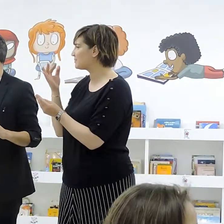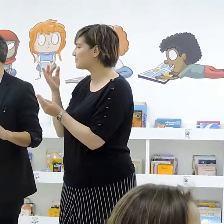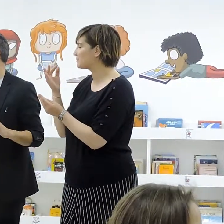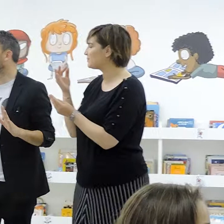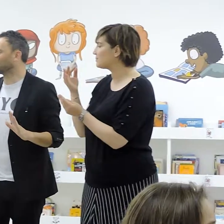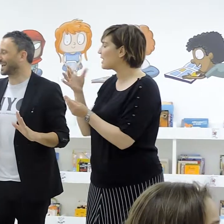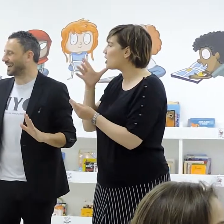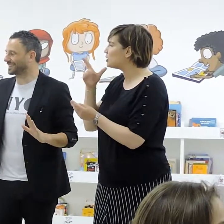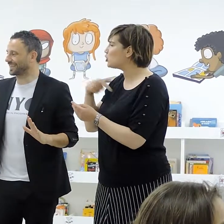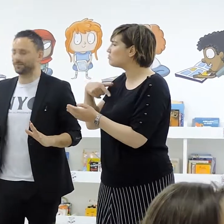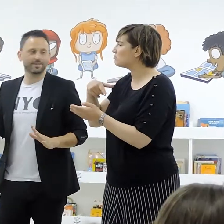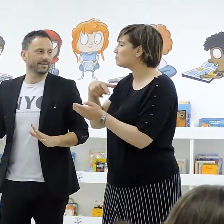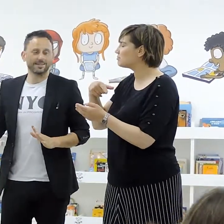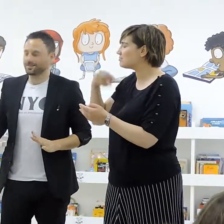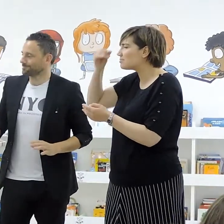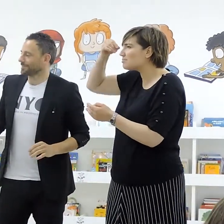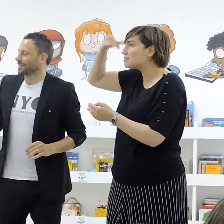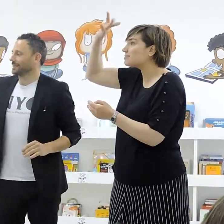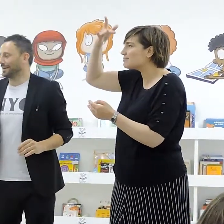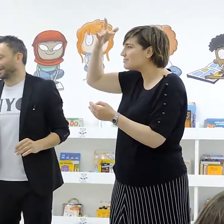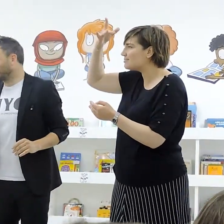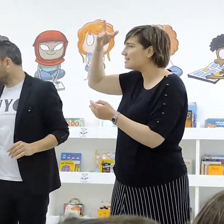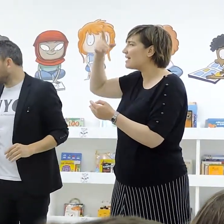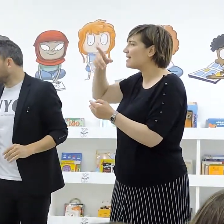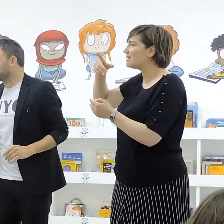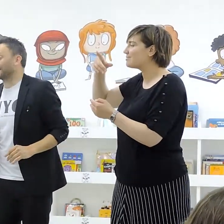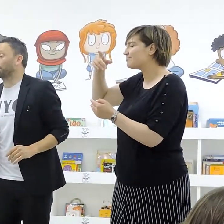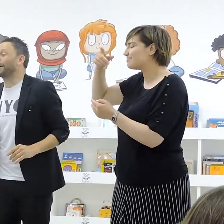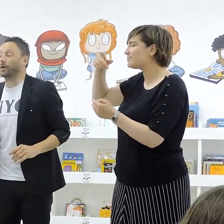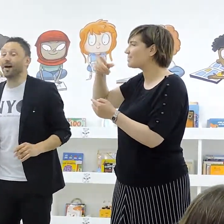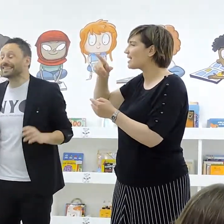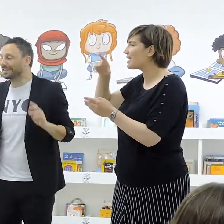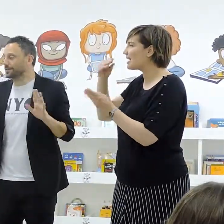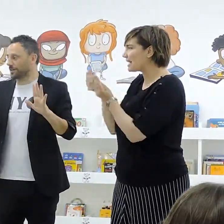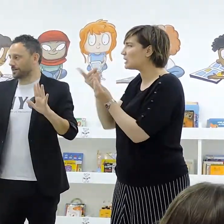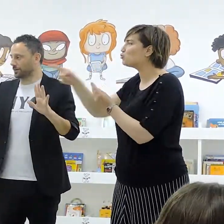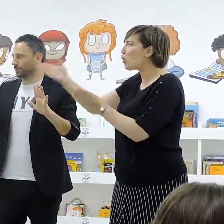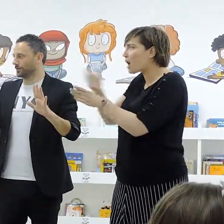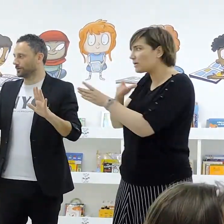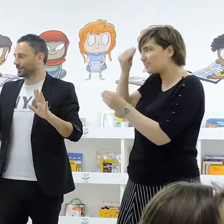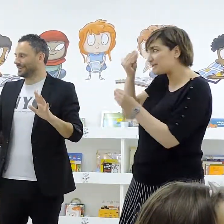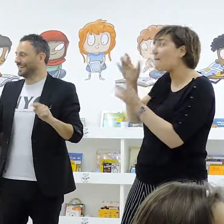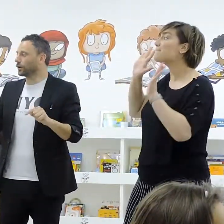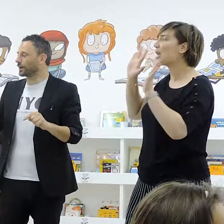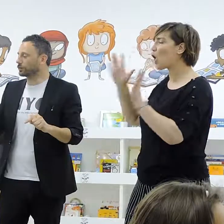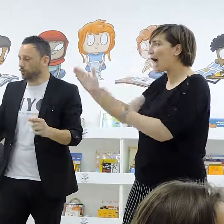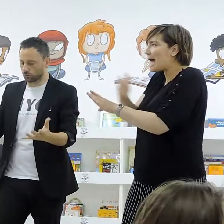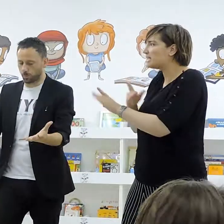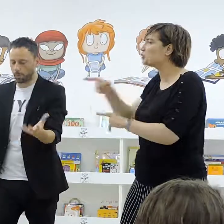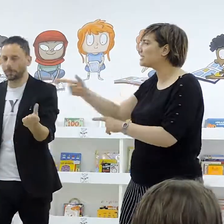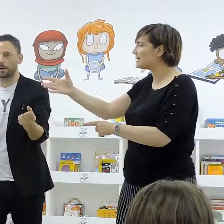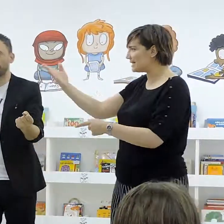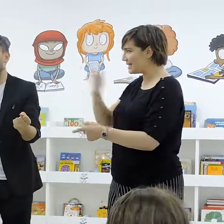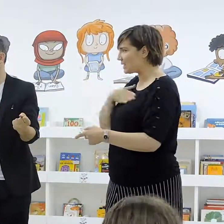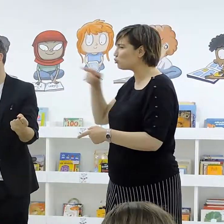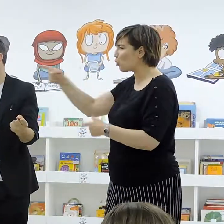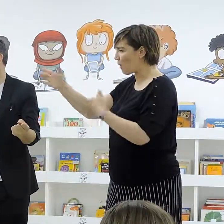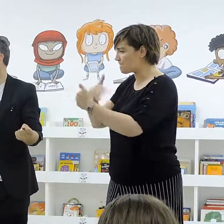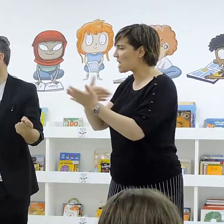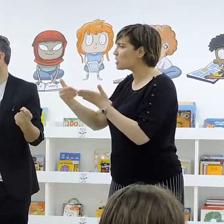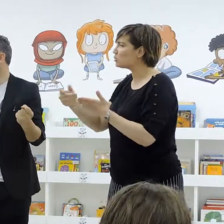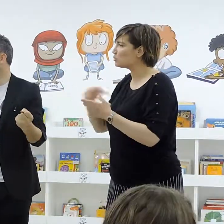voy a adivinar una carta en la que tú vas a pensar. Pero antes de eso, quiero que tú en tus propias